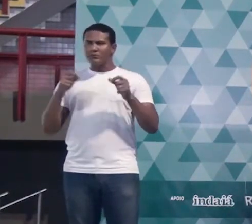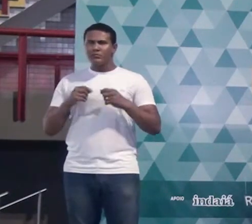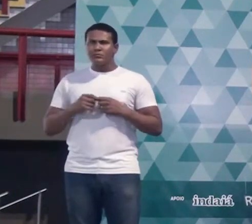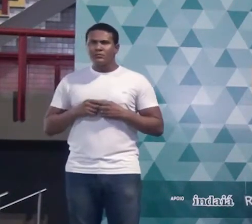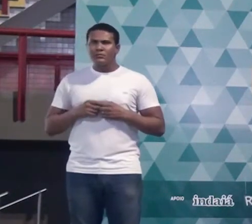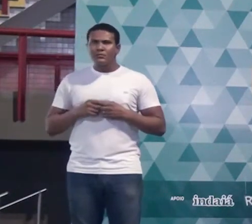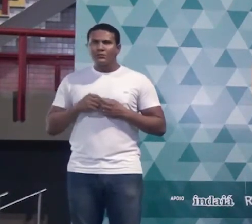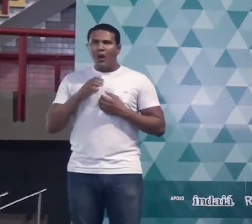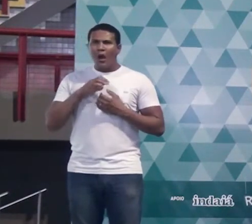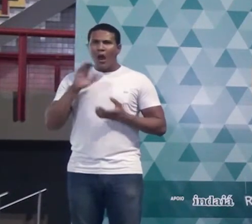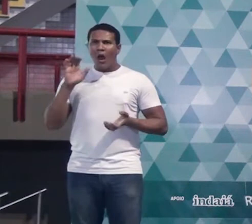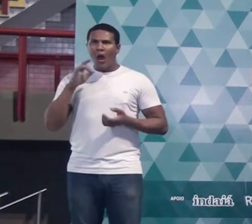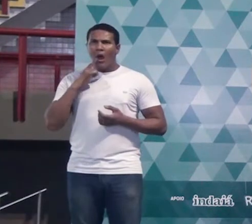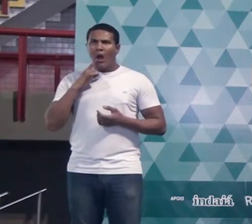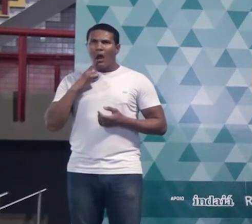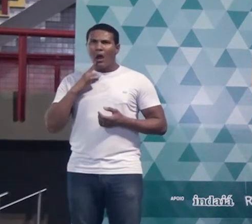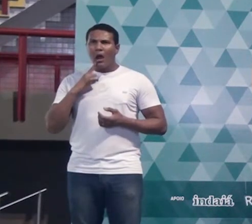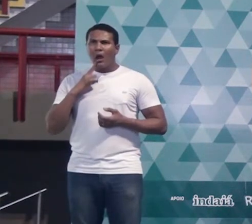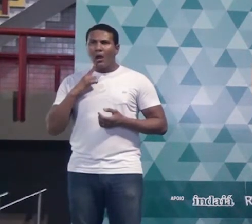e o macarrão escorreu aqui, ó.